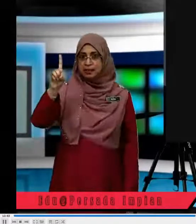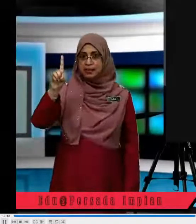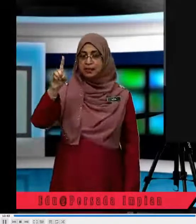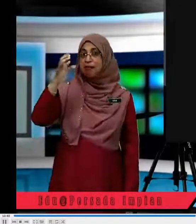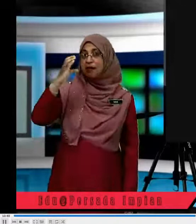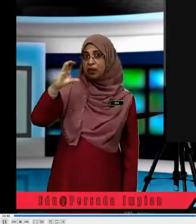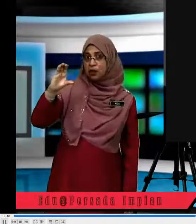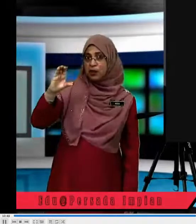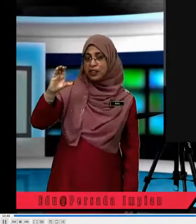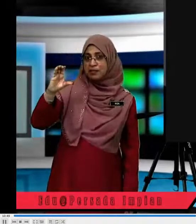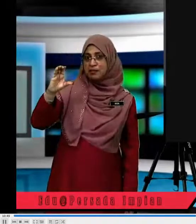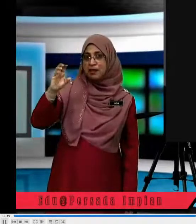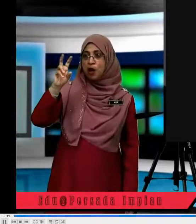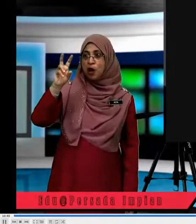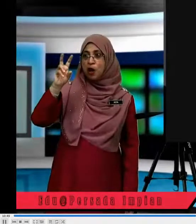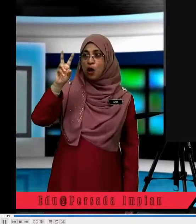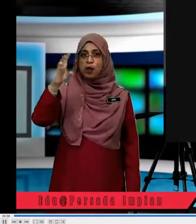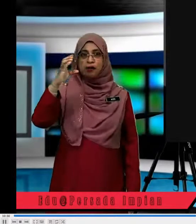100